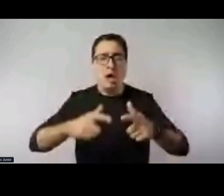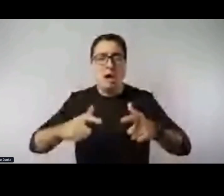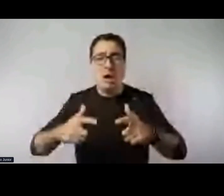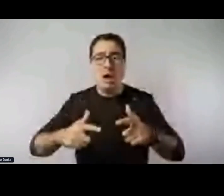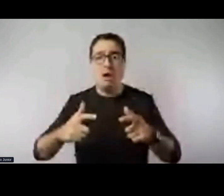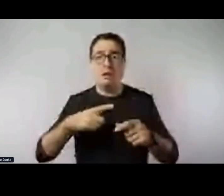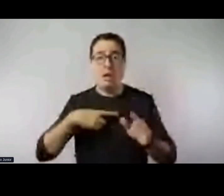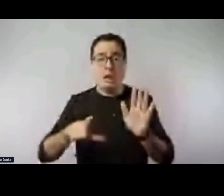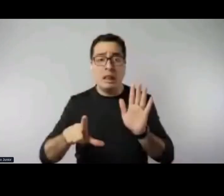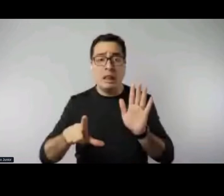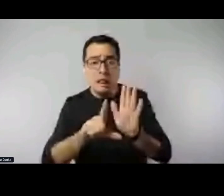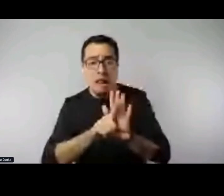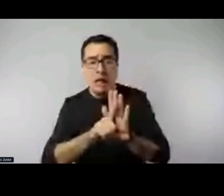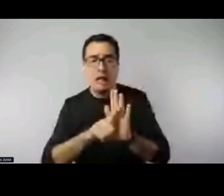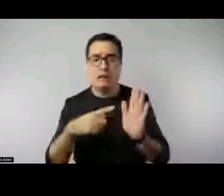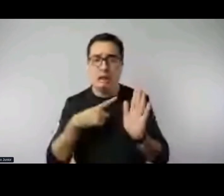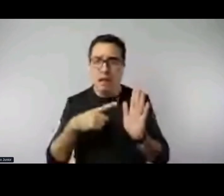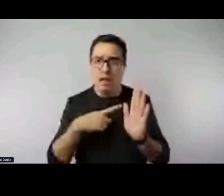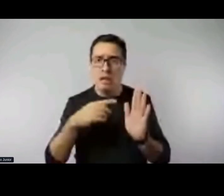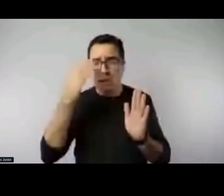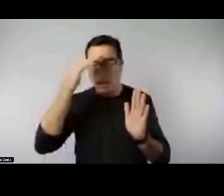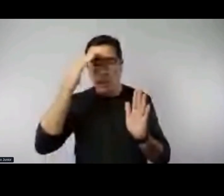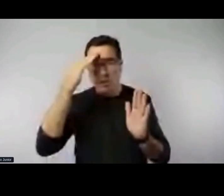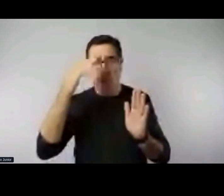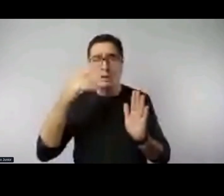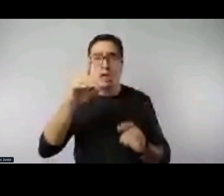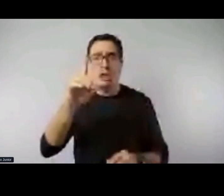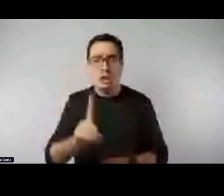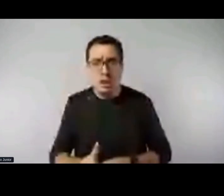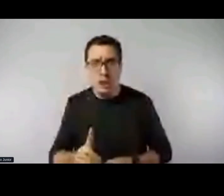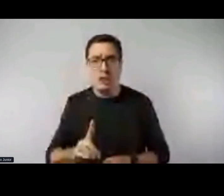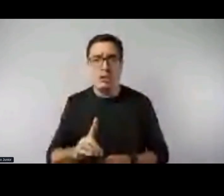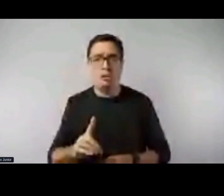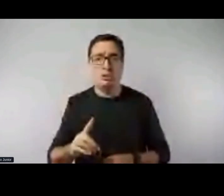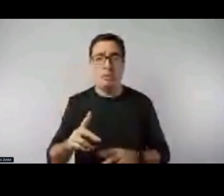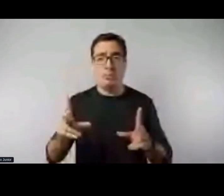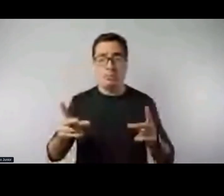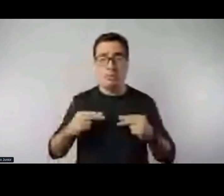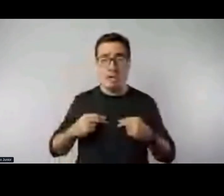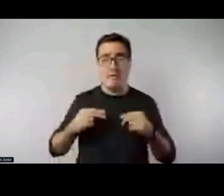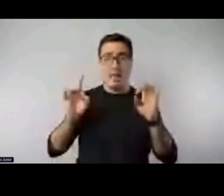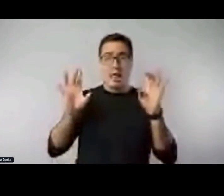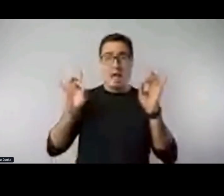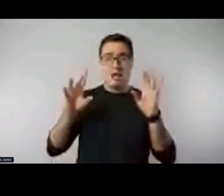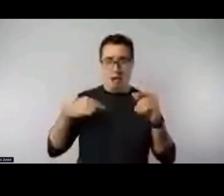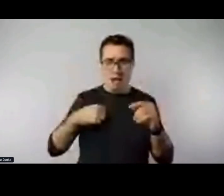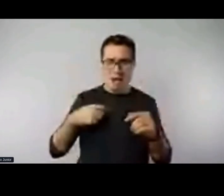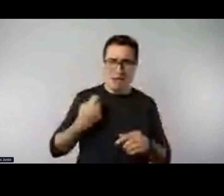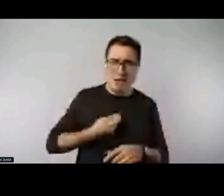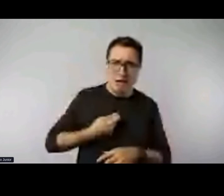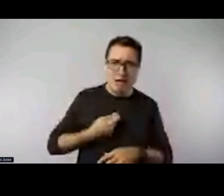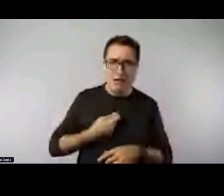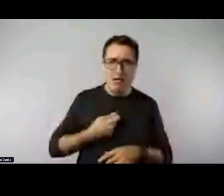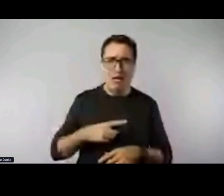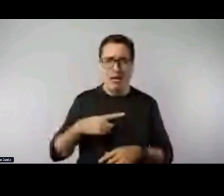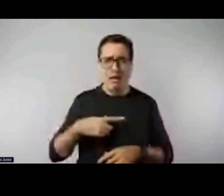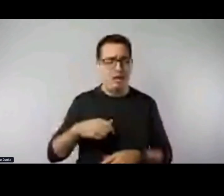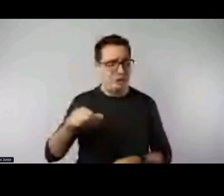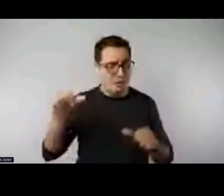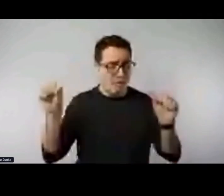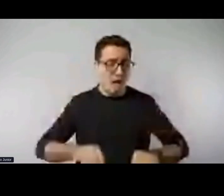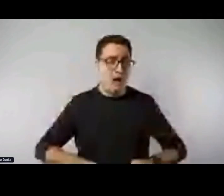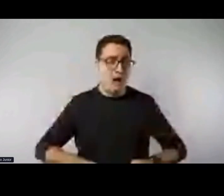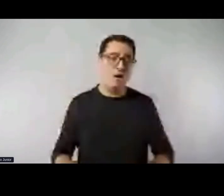legislação, quando a gente tende direitos como privilégio, a gente está muito, muito mal. E a